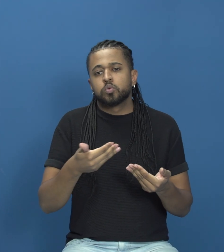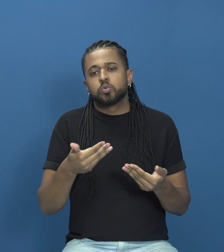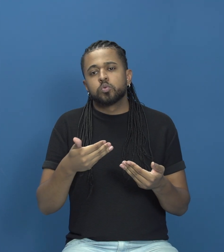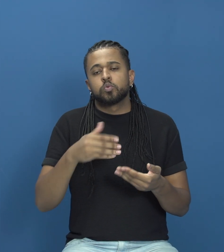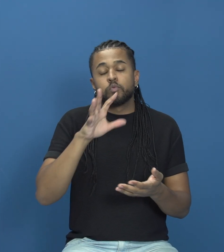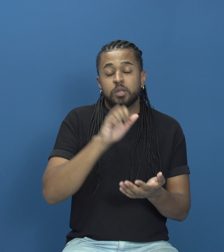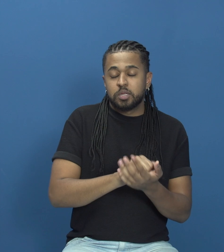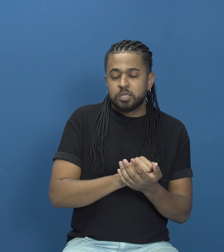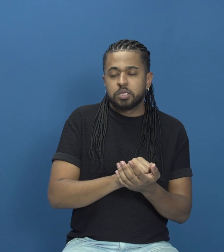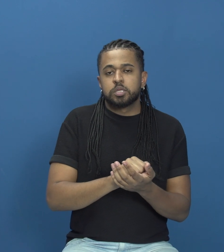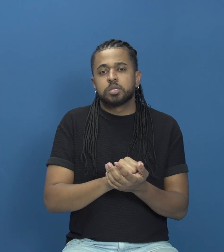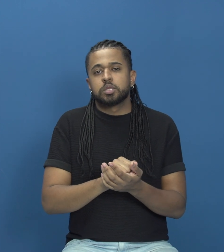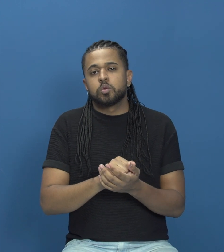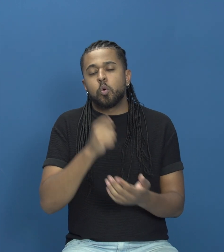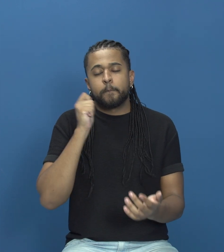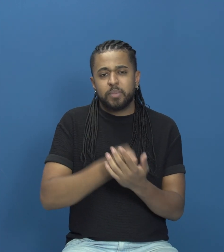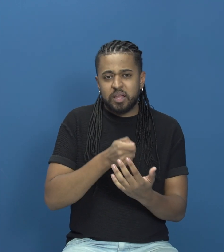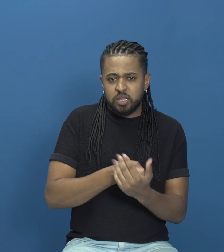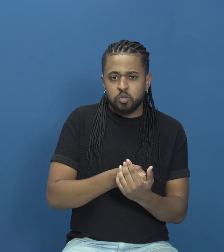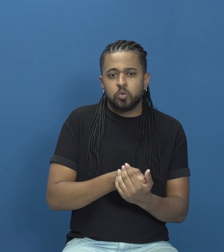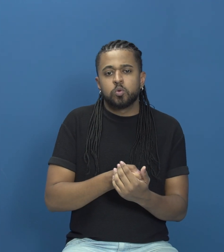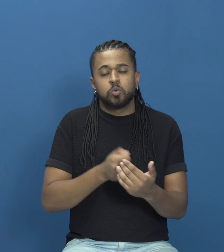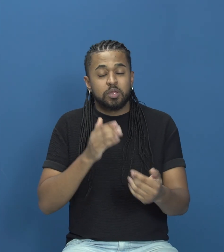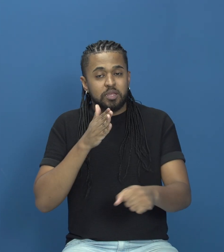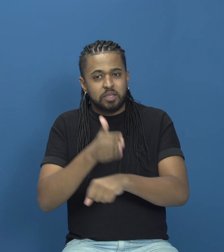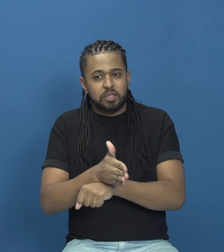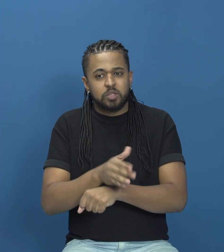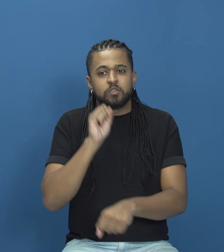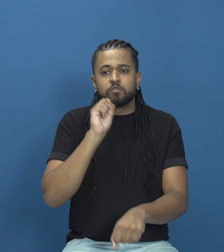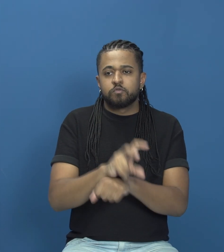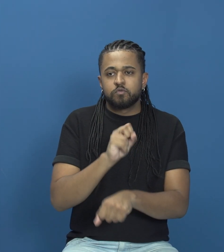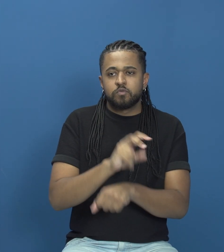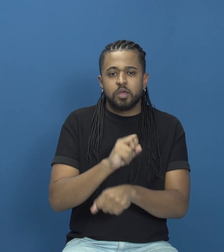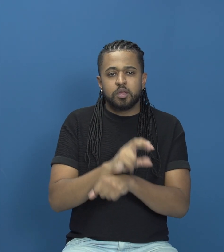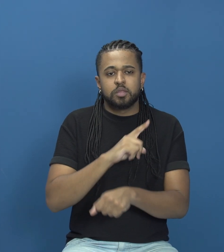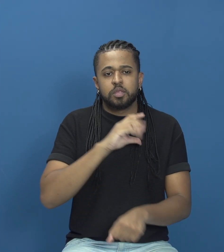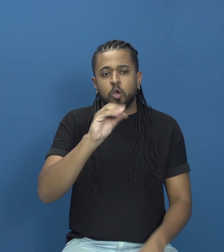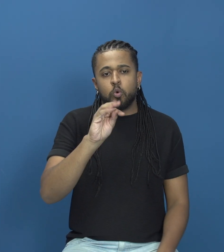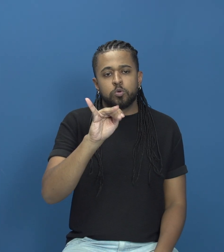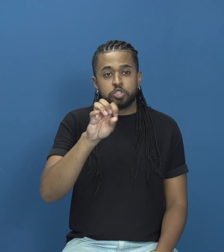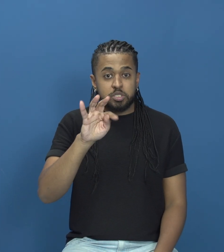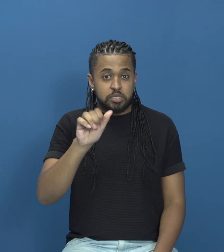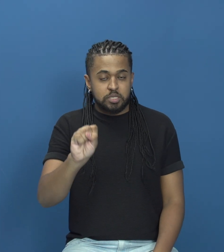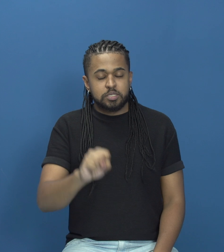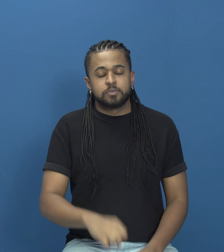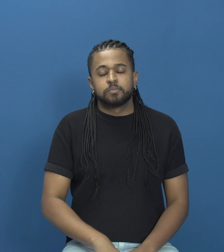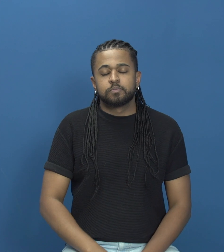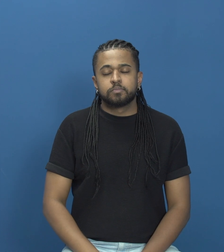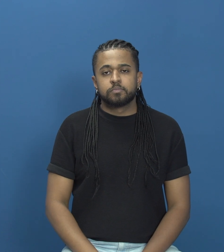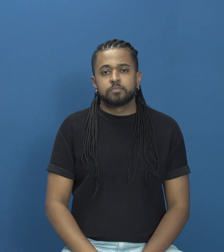verificação e validação dos requisitos obrigatórios para ingresso nas vagas reservadas aos cotistas.